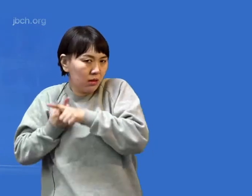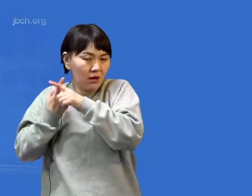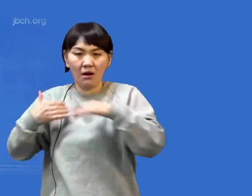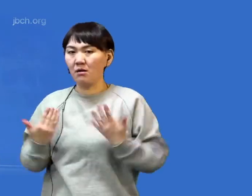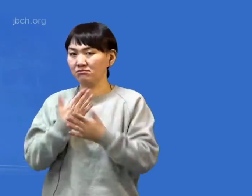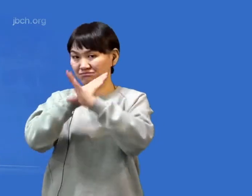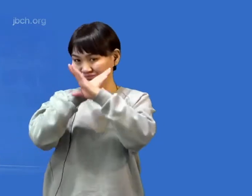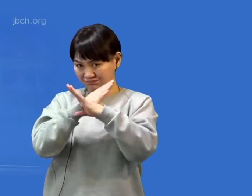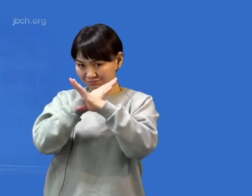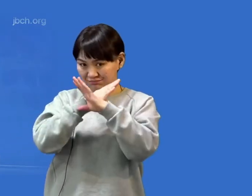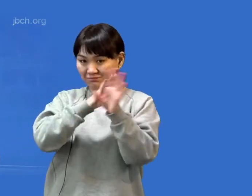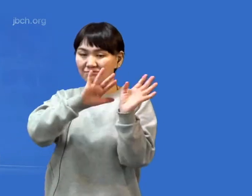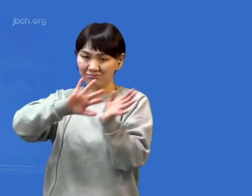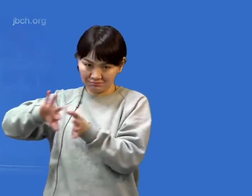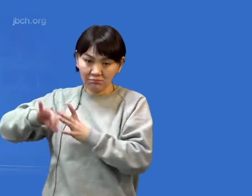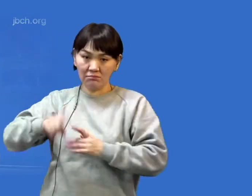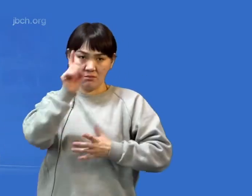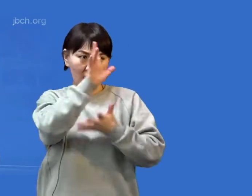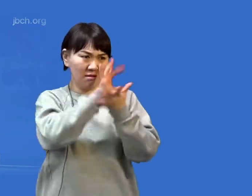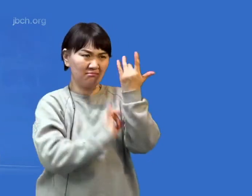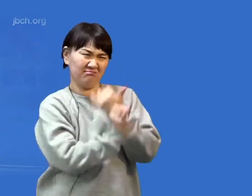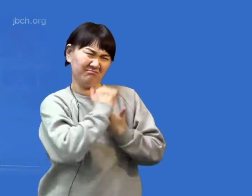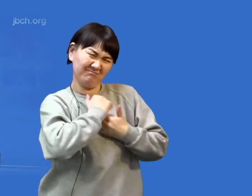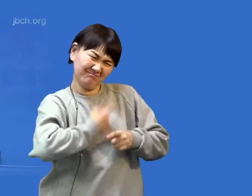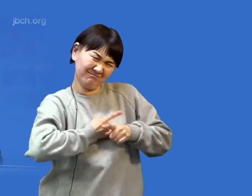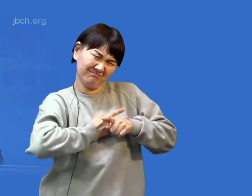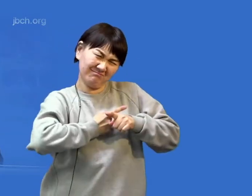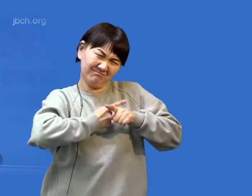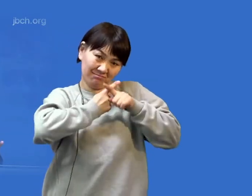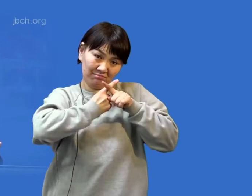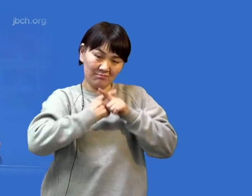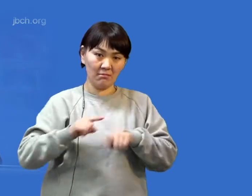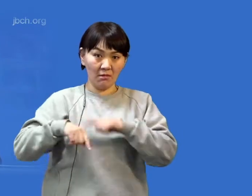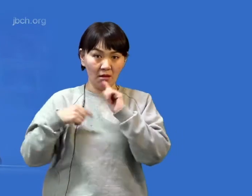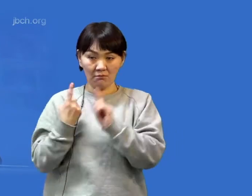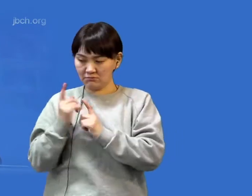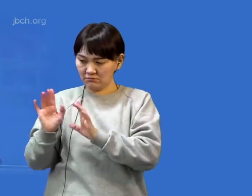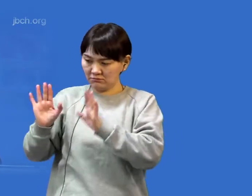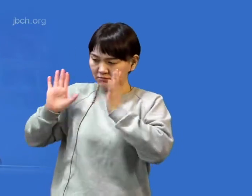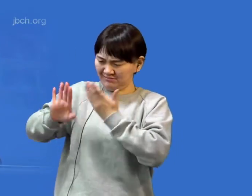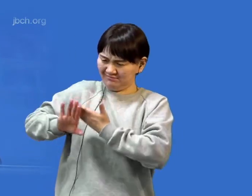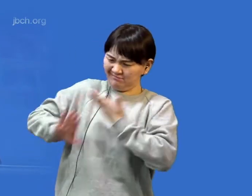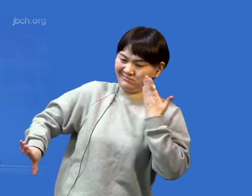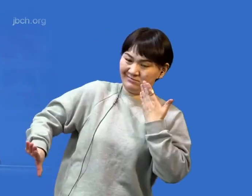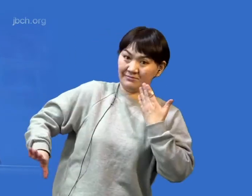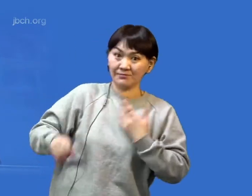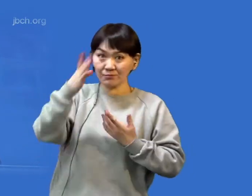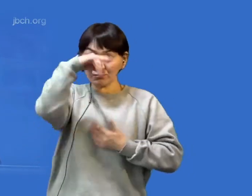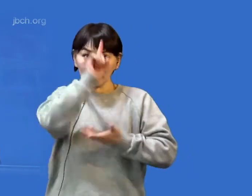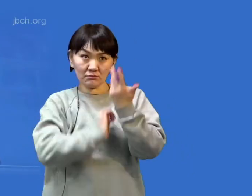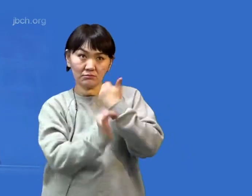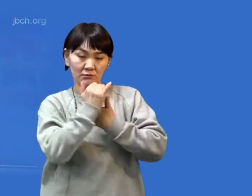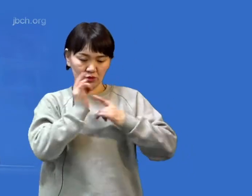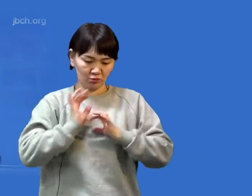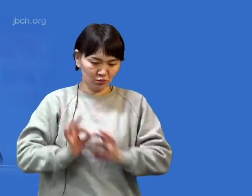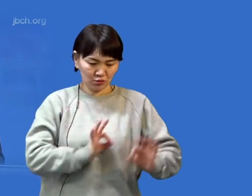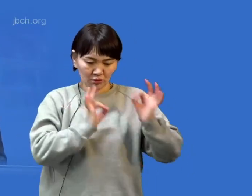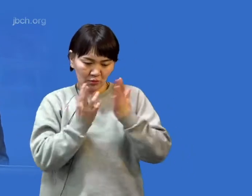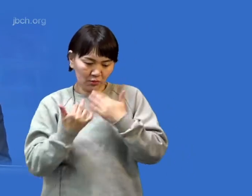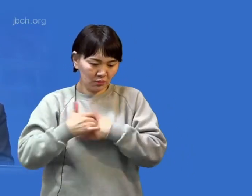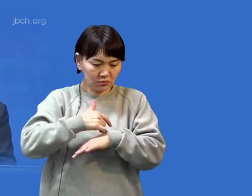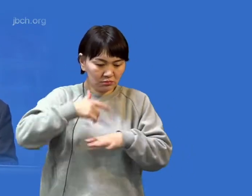сүнсээр дүүрэх юм бол энэ ертөнцийн гэм нүглээс хол байж болдог байна. Бурхны дотор үйлдэх боломжтой байдаг учраас тэр